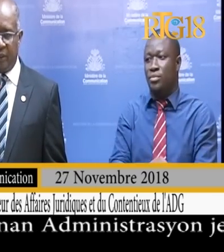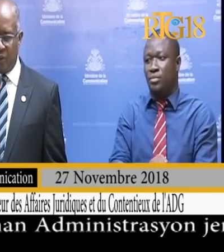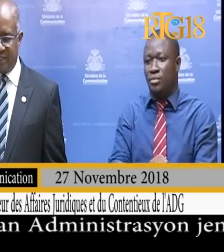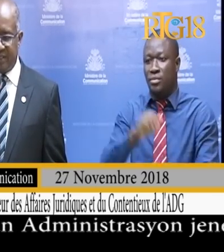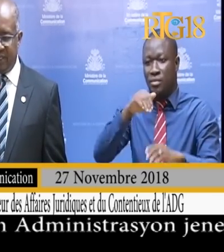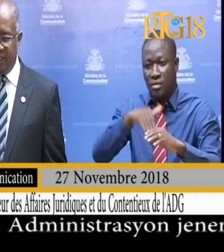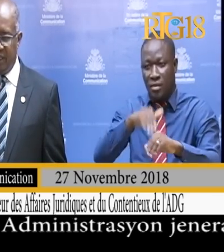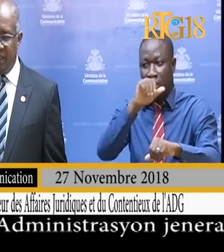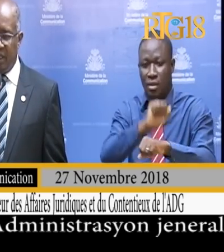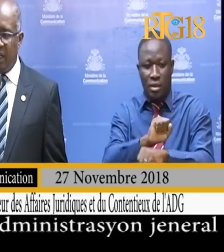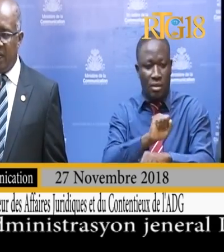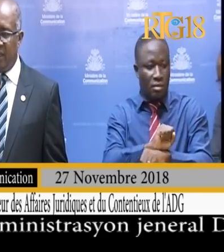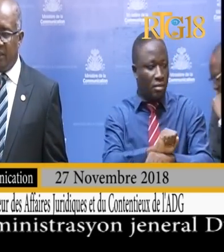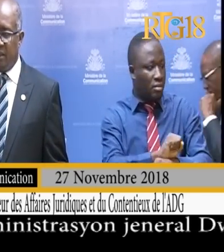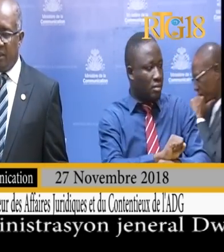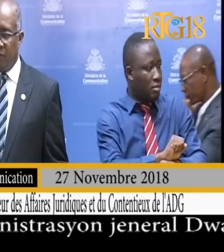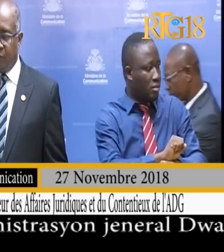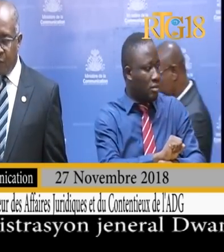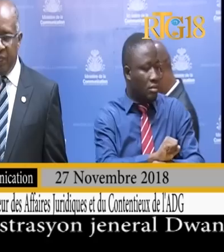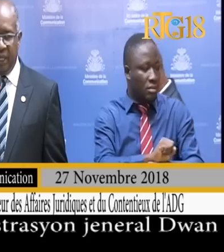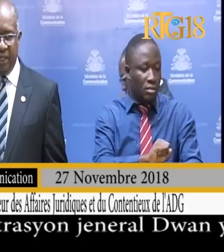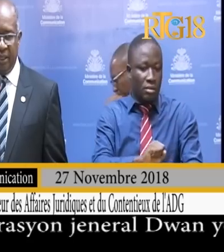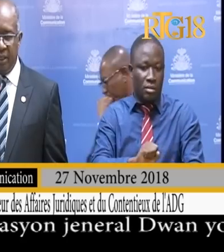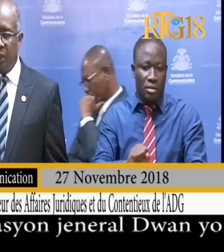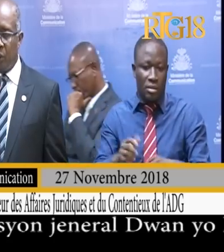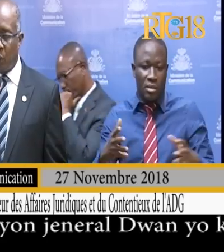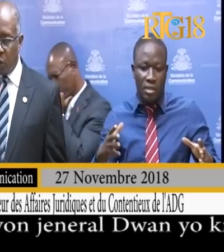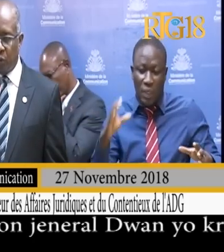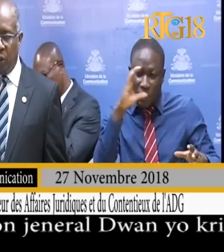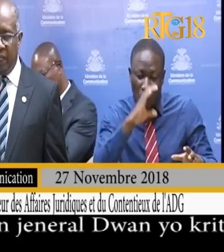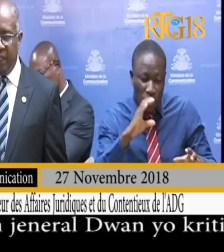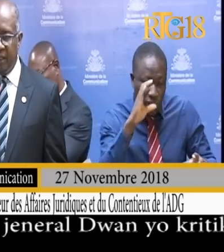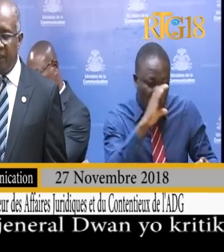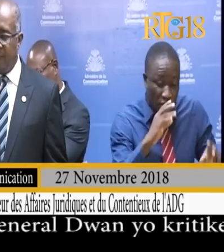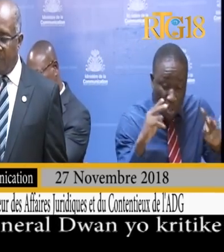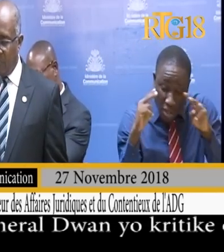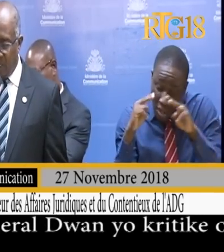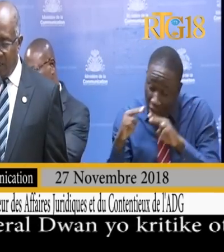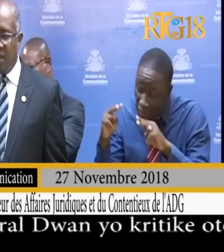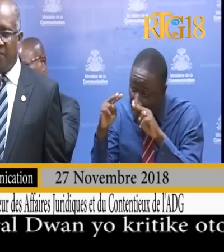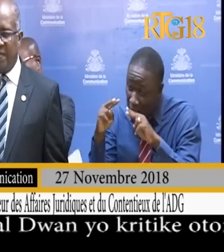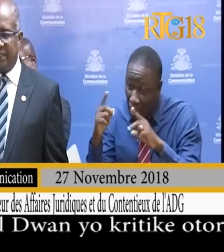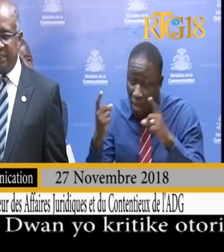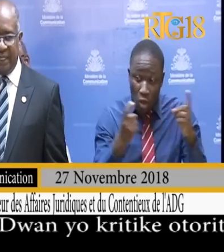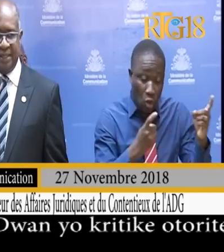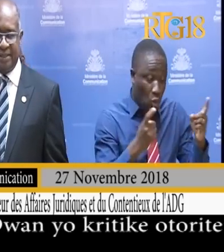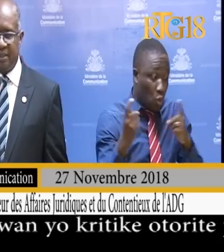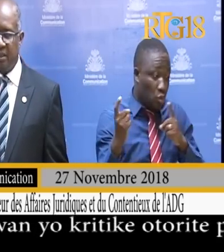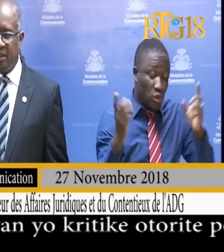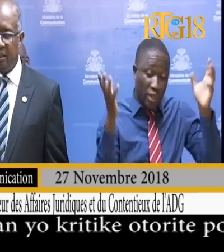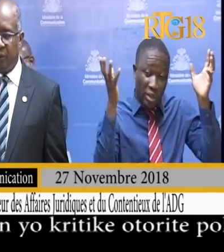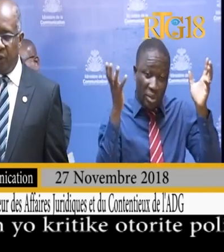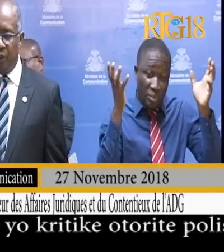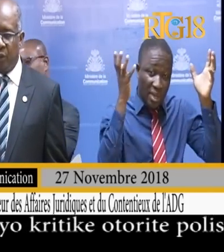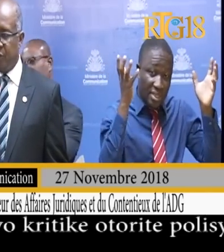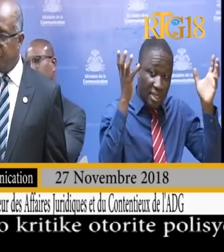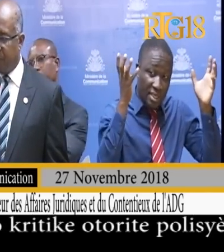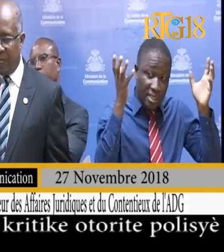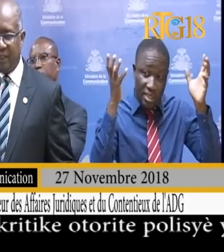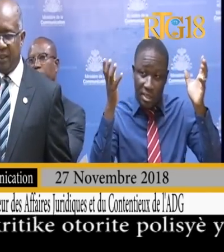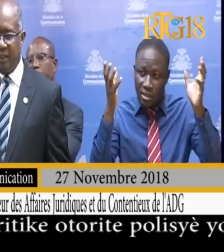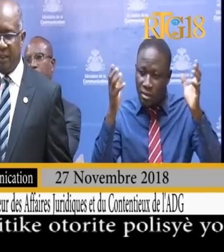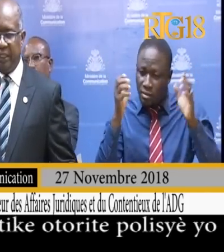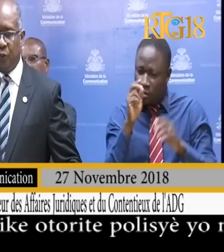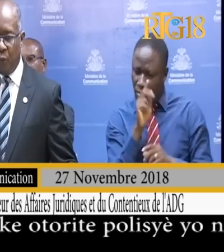travails qui consistent en fouillent, contrôlent marchandises que les